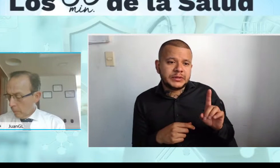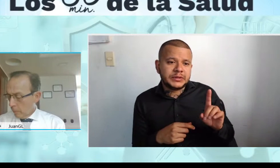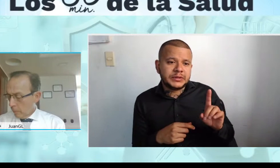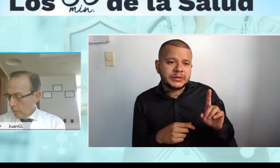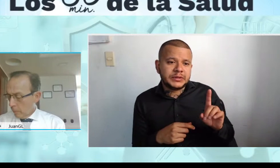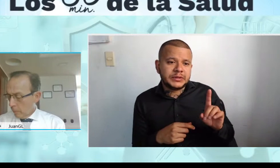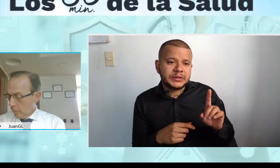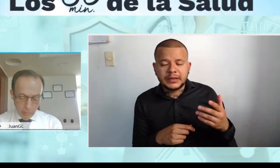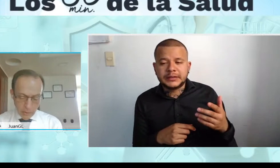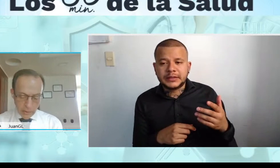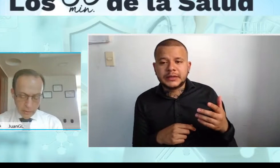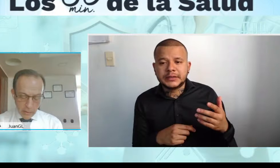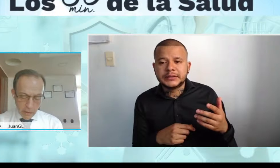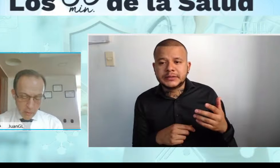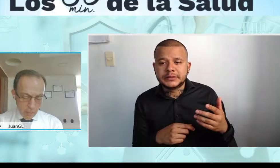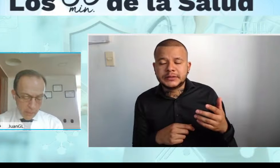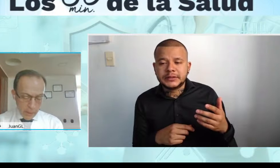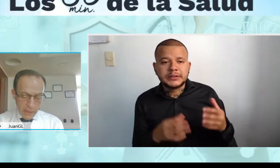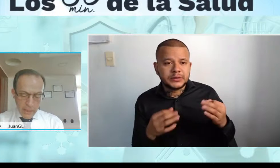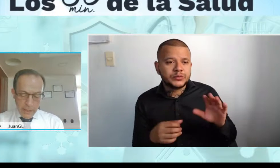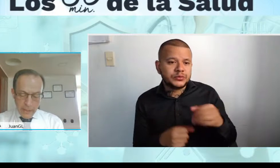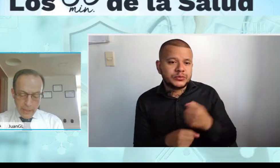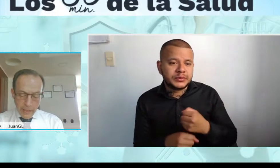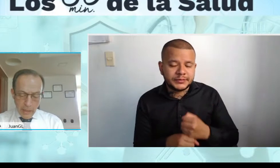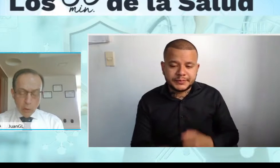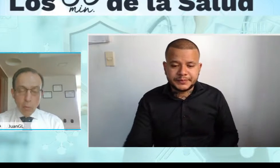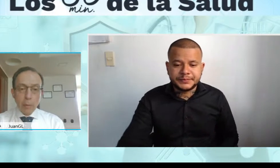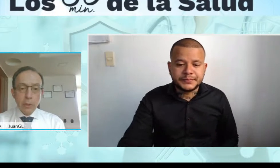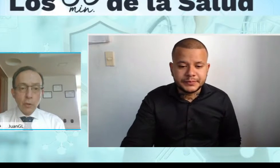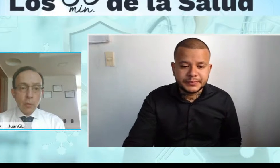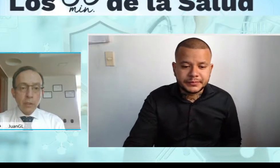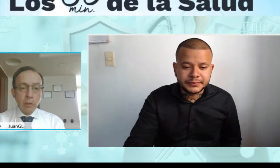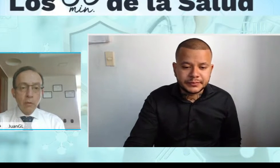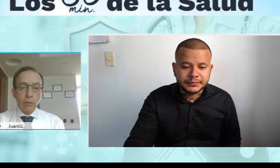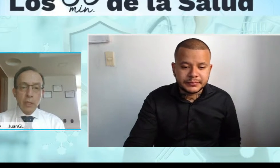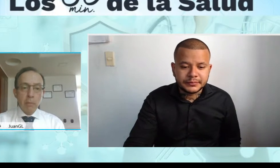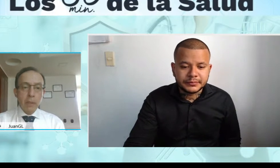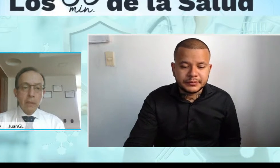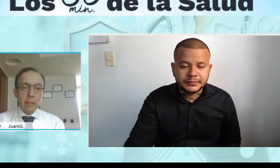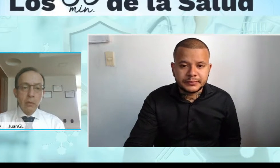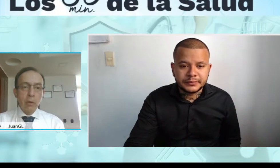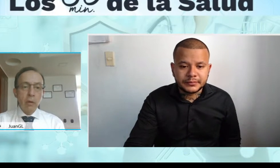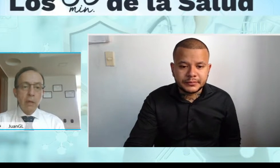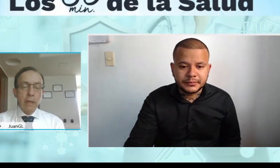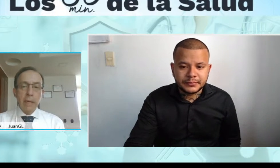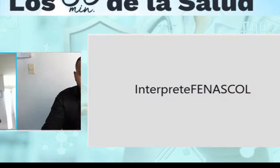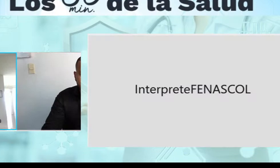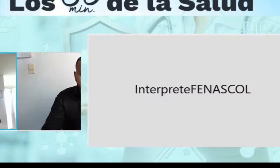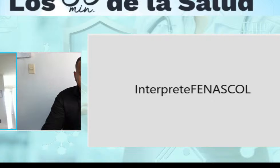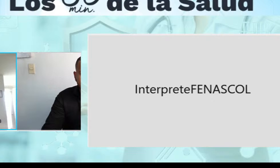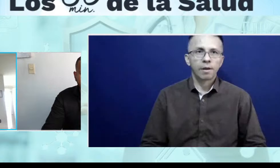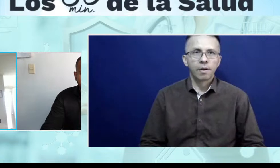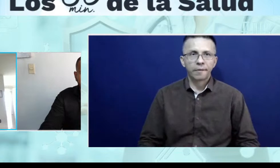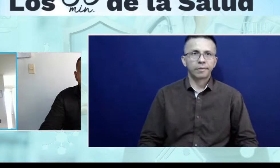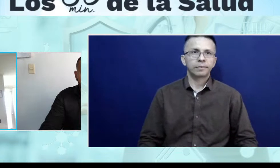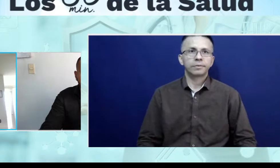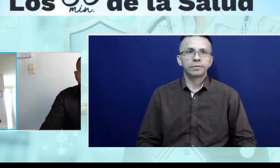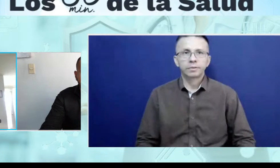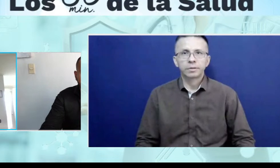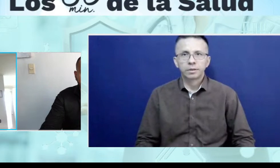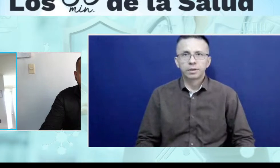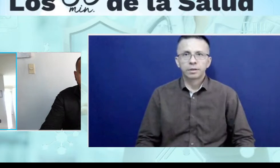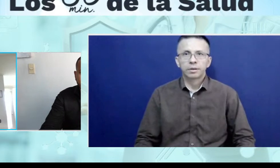estar haciendo este tipo de trabajo. El compromiso nuestro siempre ha sido